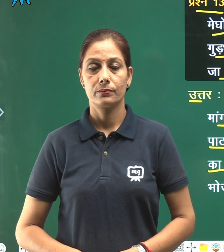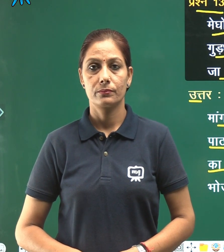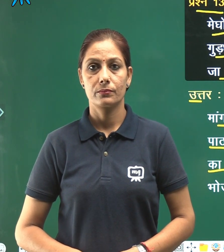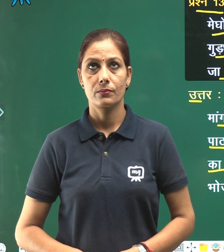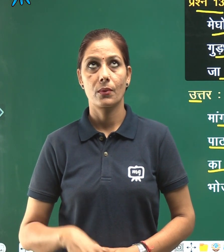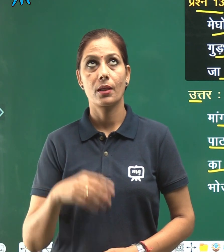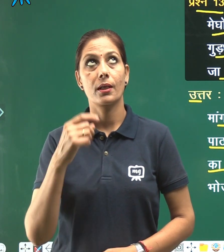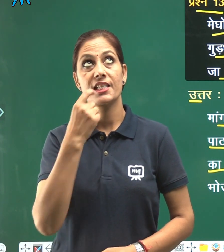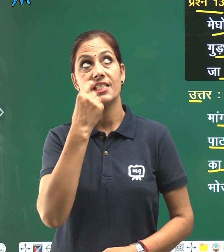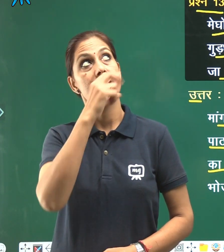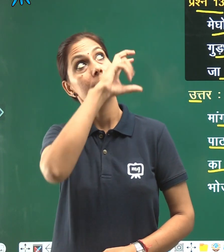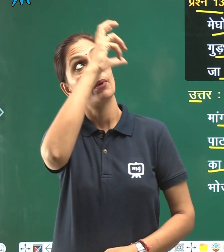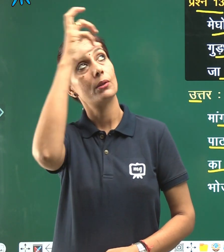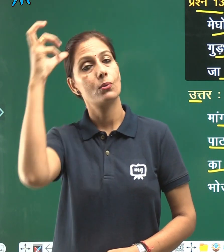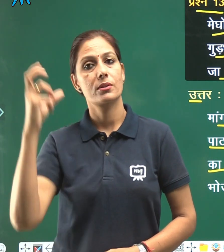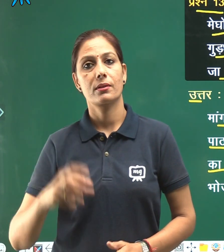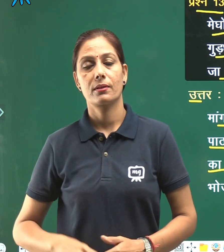बादलों से